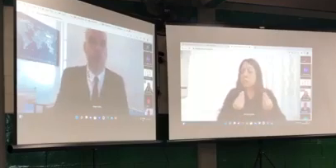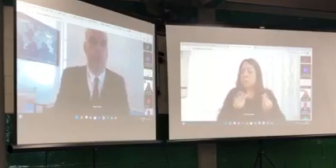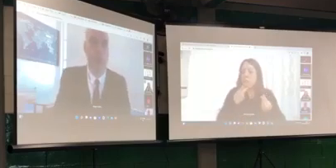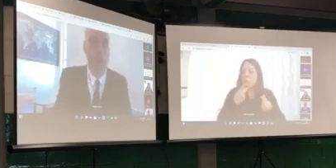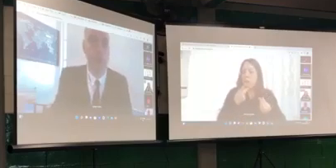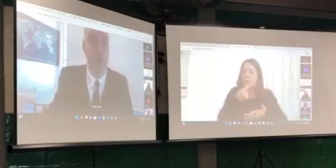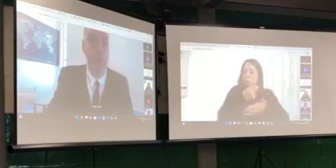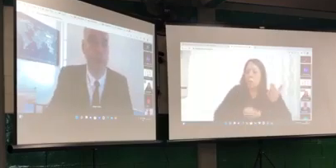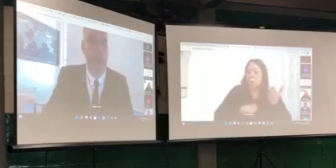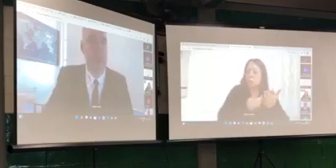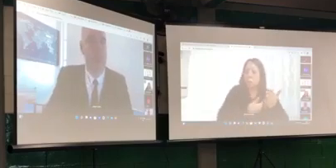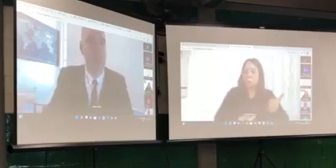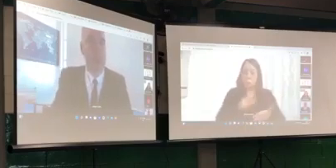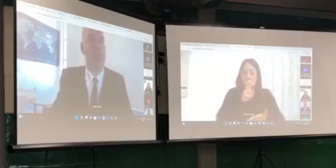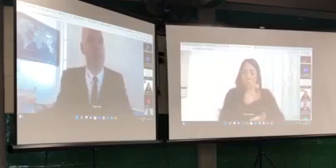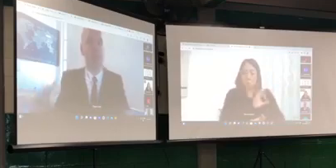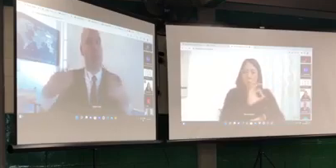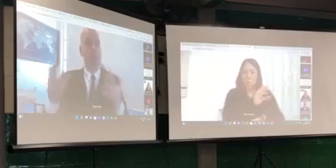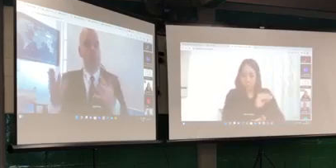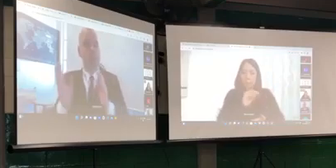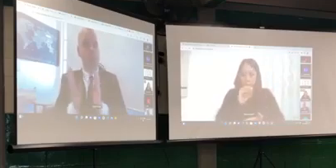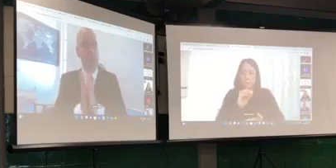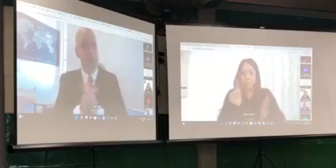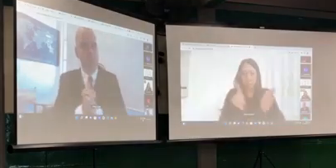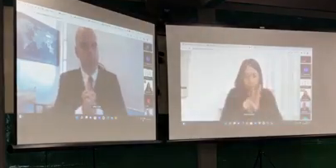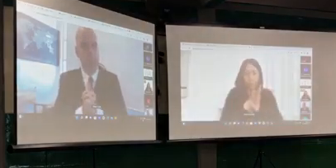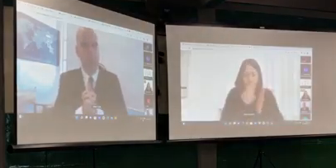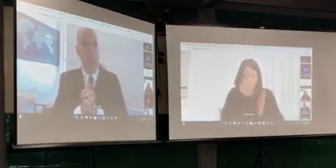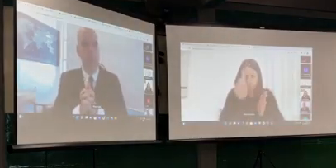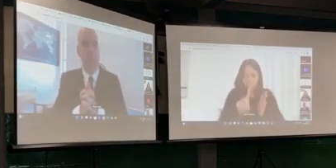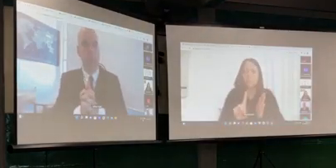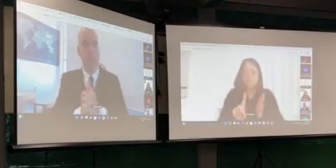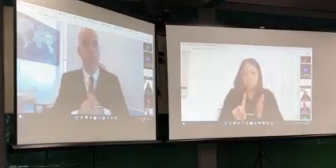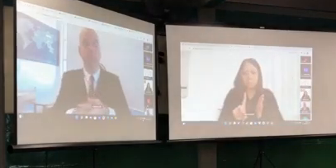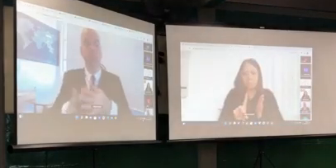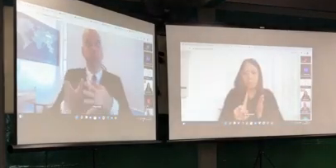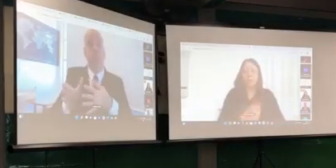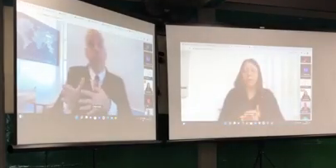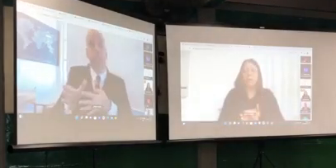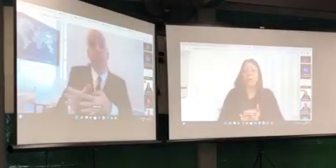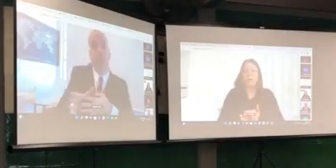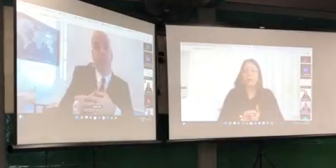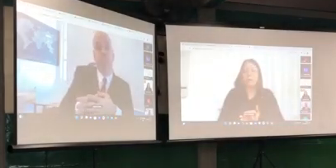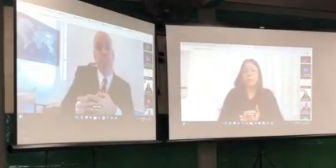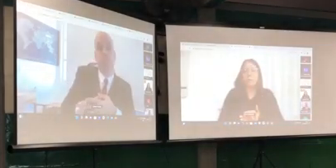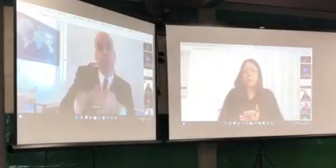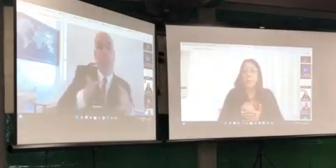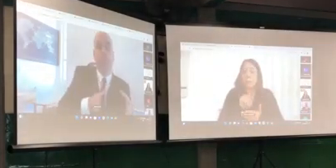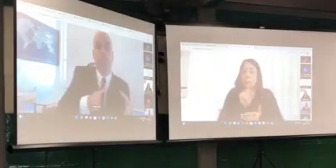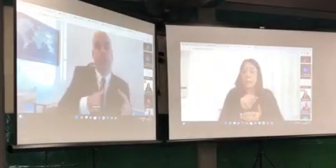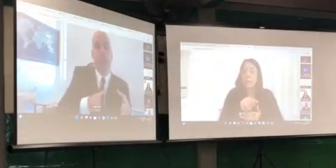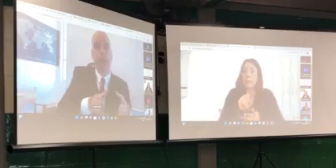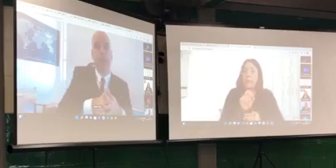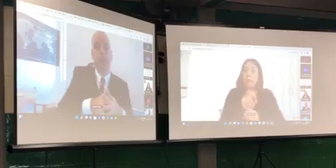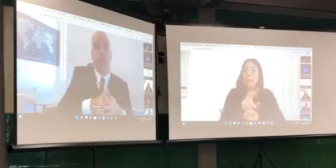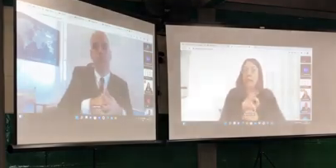concurso público, 5% é destinado às pessoas com deficiência. Né? E as vagas de empresas,